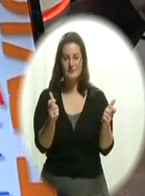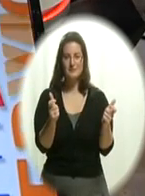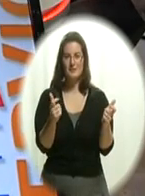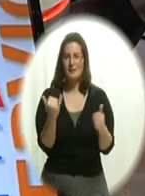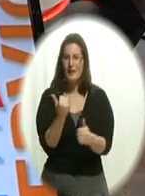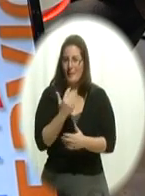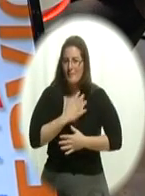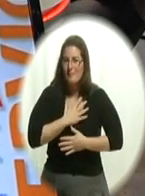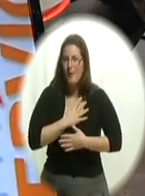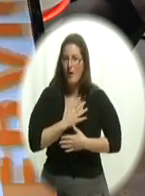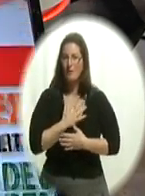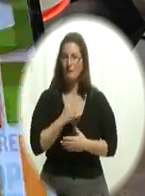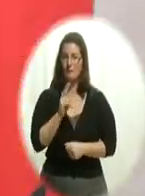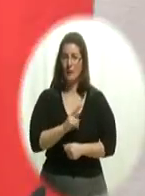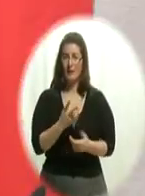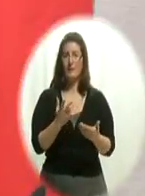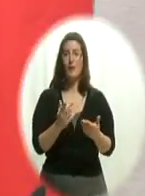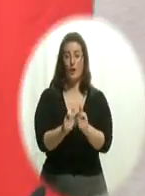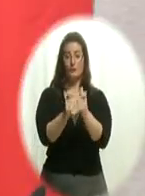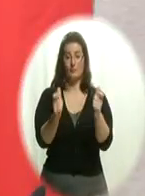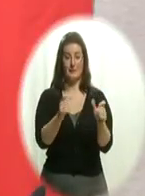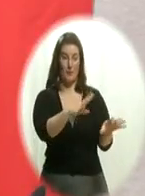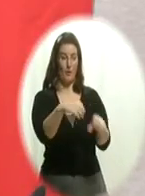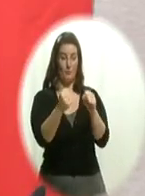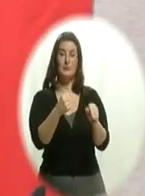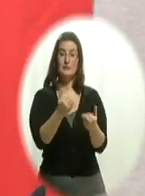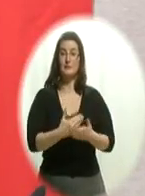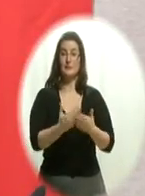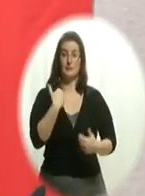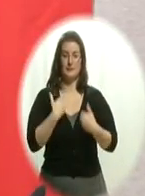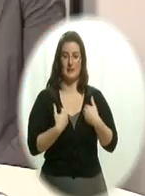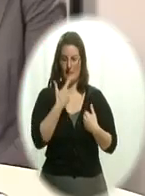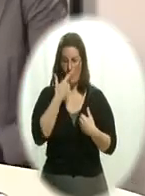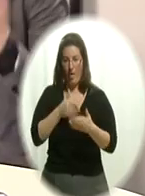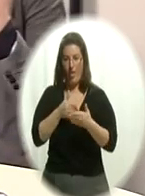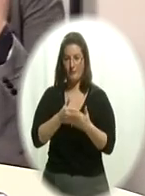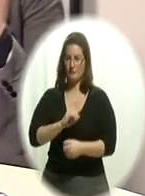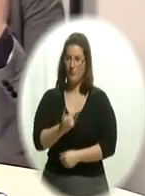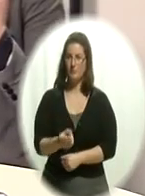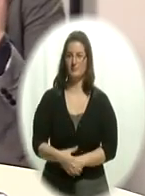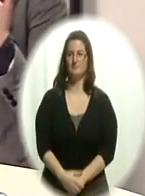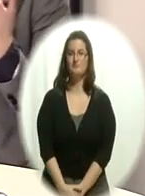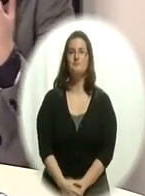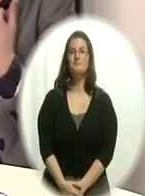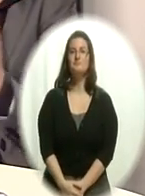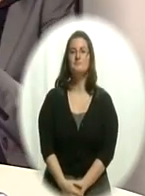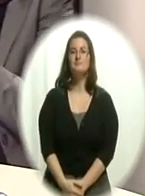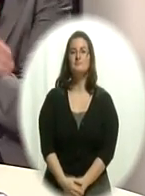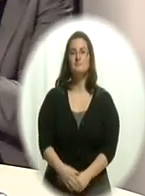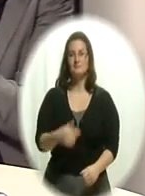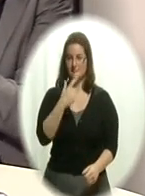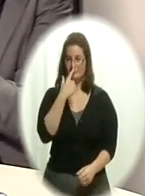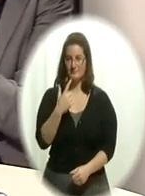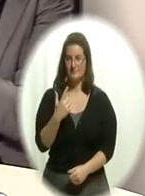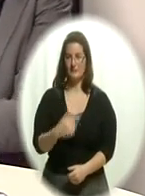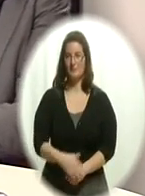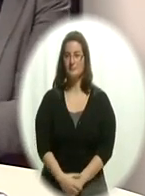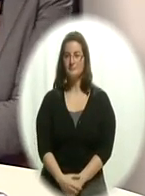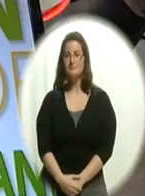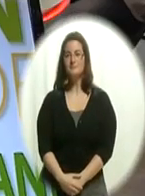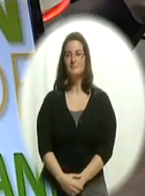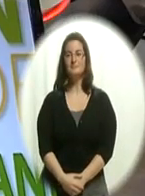Ce n'est pas un handicap d'avoir une personne en situation de handicap. Vous m'expliquiez avant l'émission que c'est vraiment riche pour tout le monde, pour tous les gens